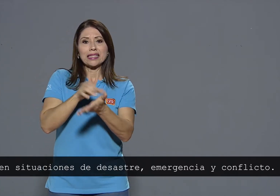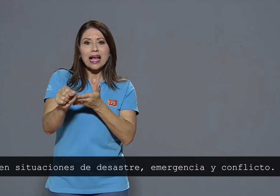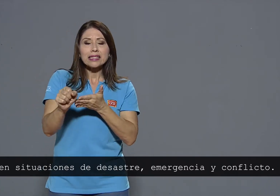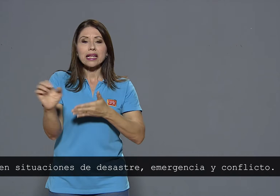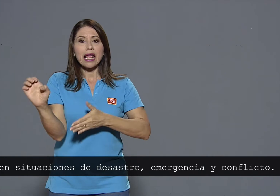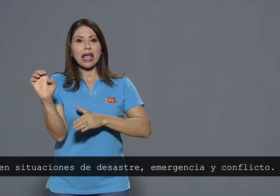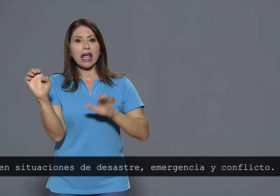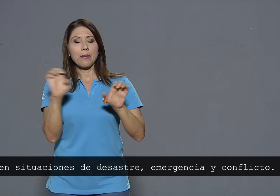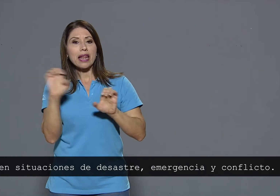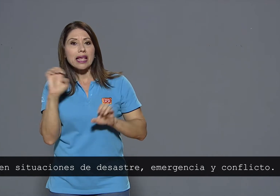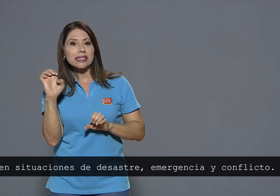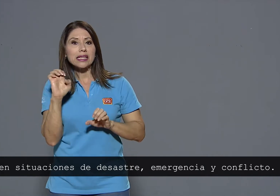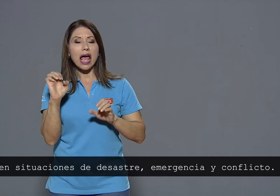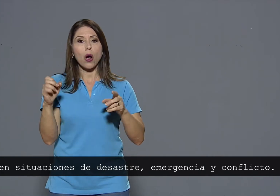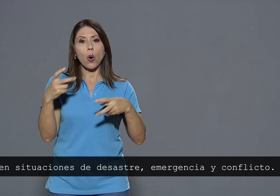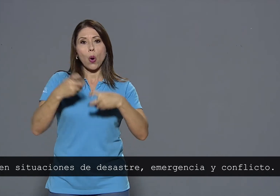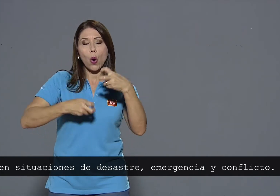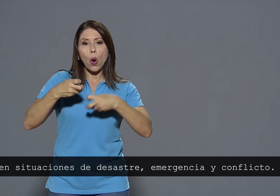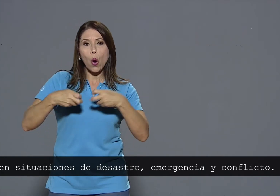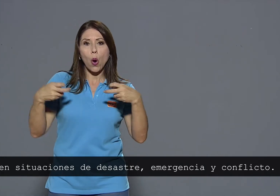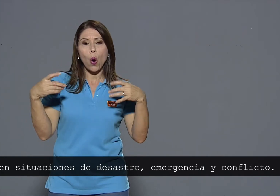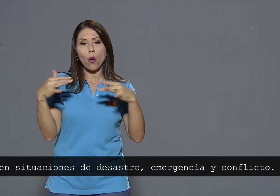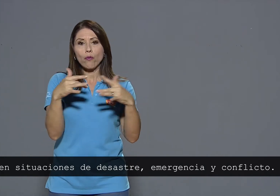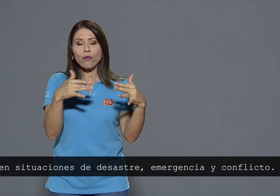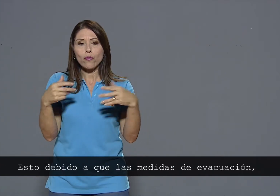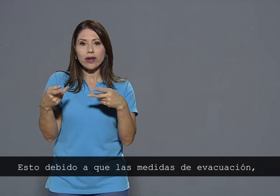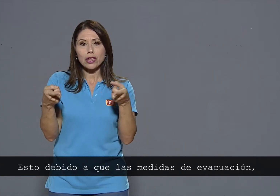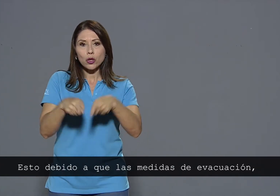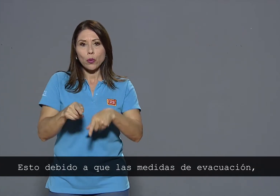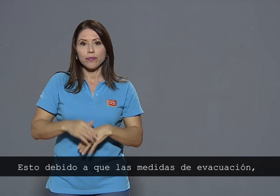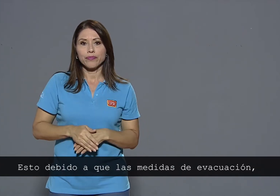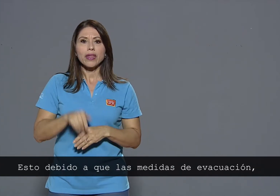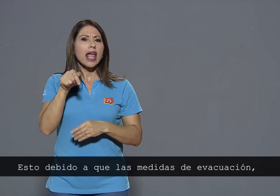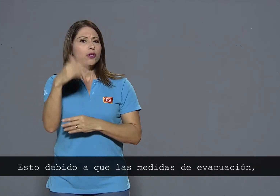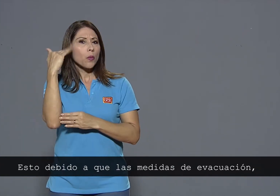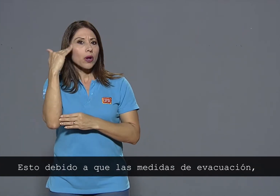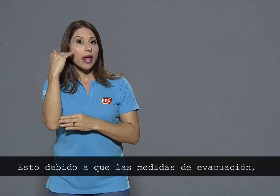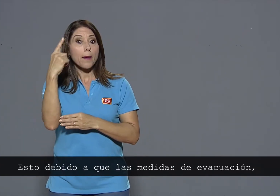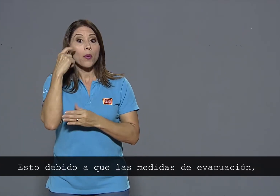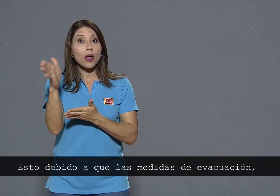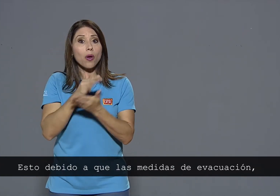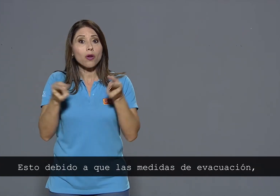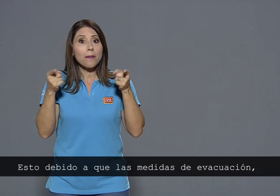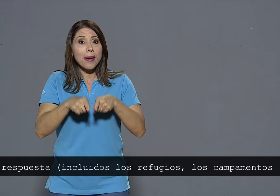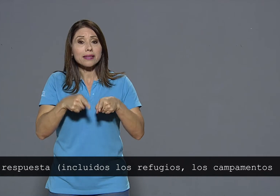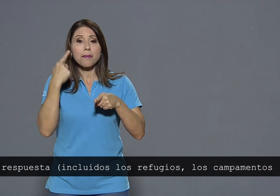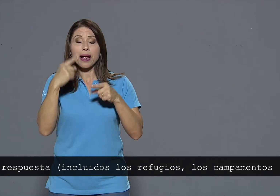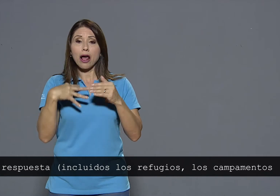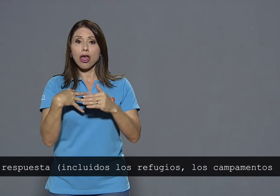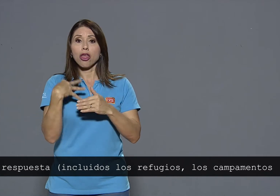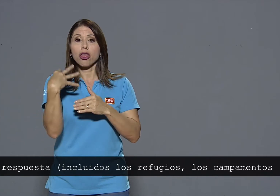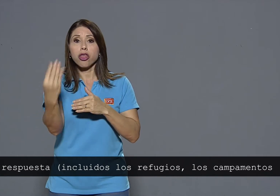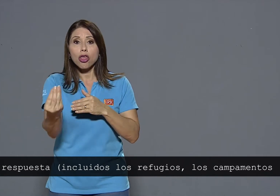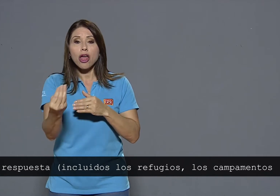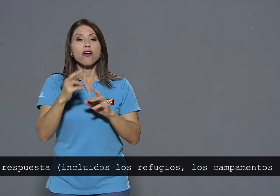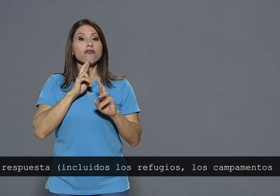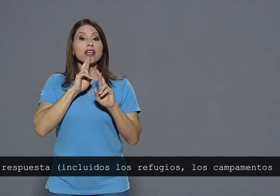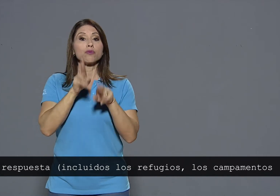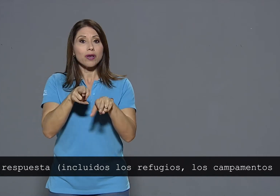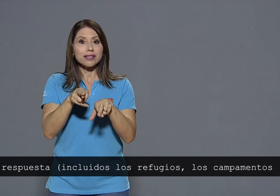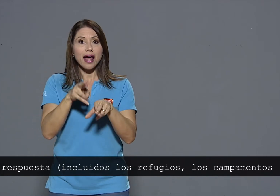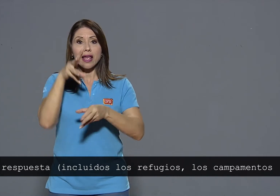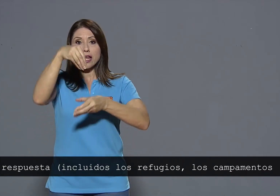desastre, emergencia y conflicto. Esto debido a que las medidas de evacuación, respuesta, incluidos